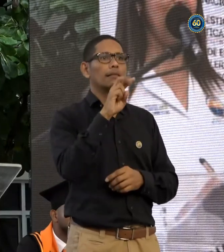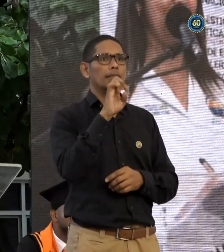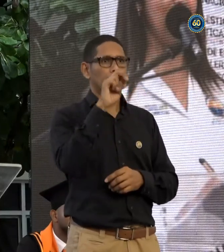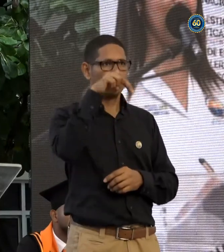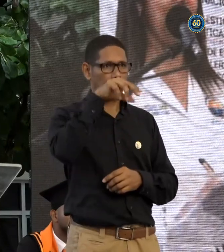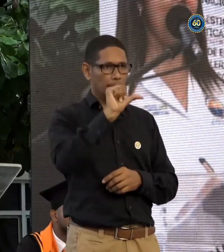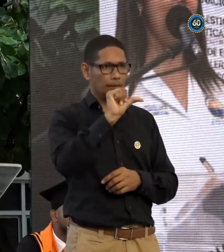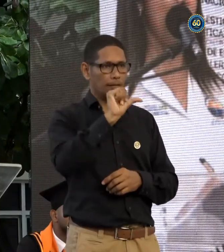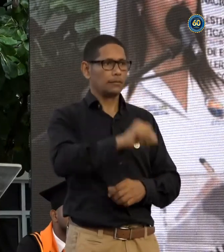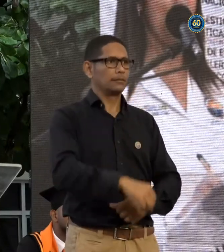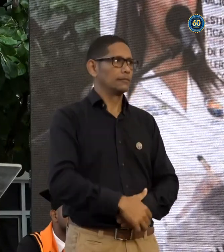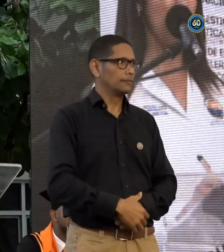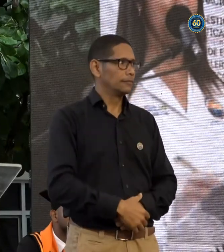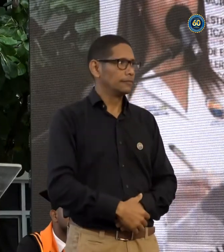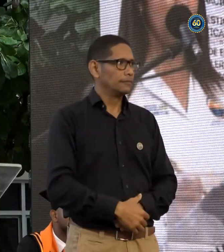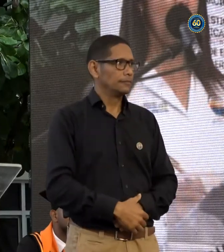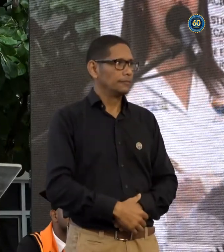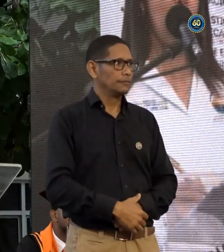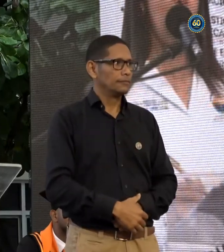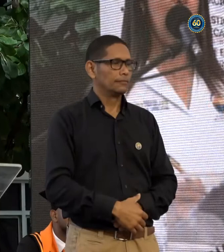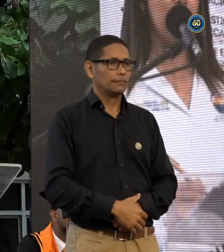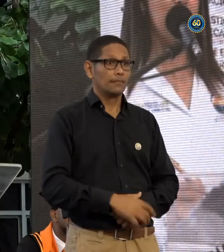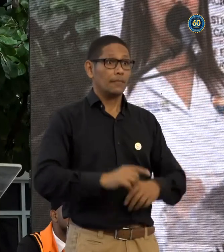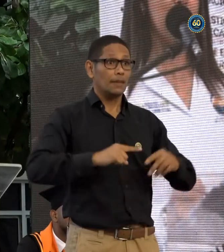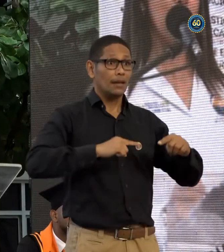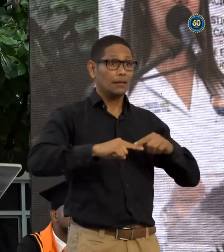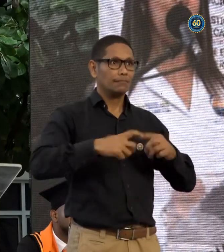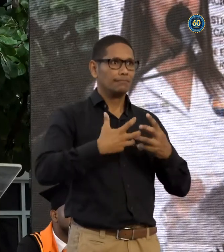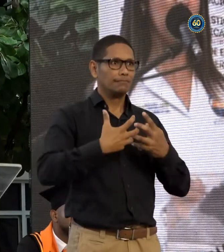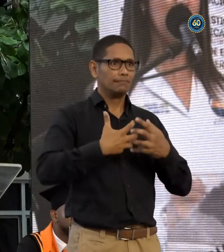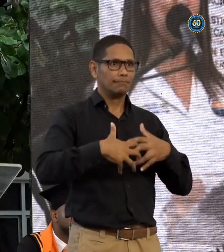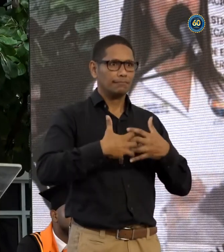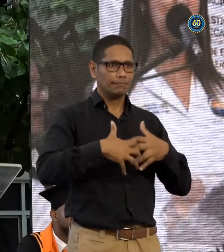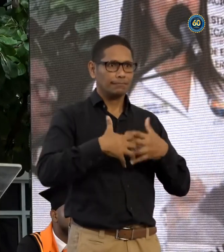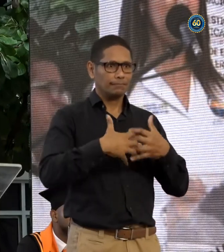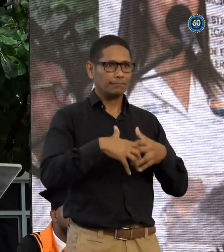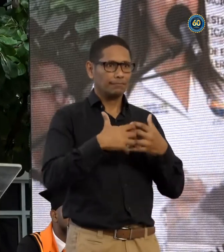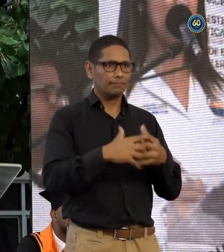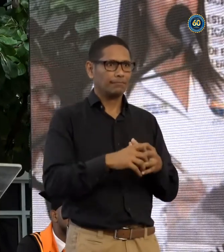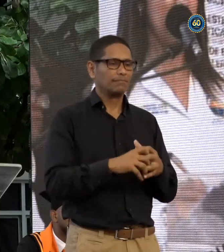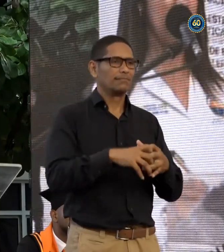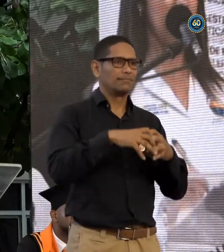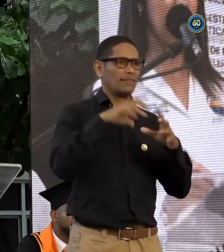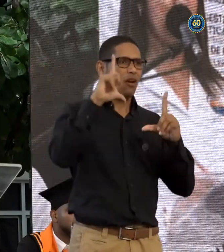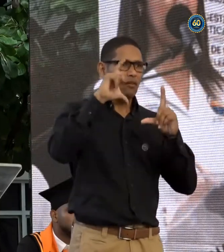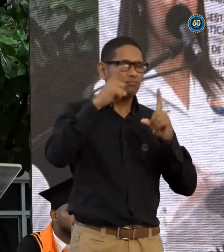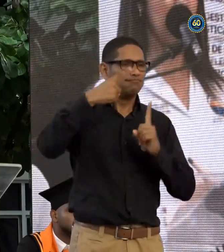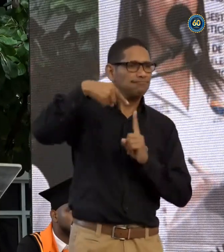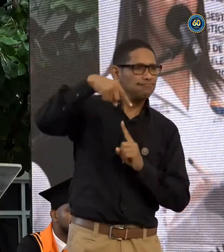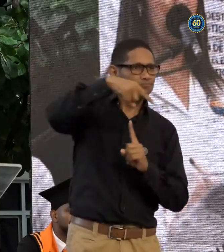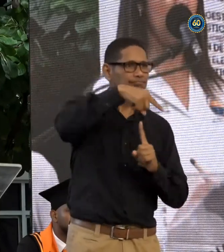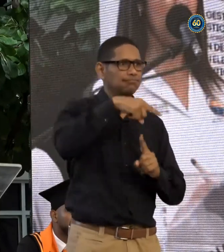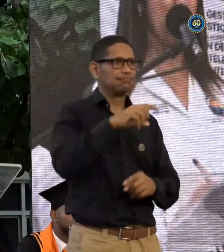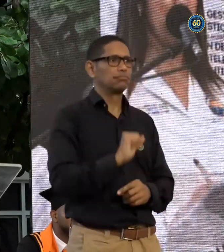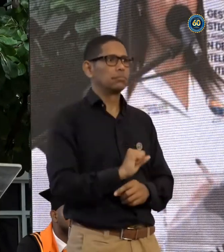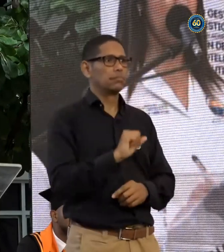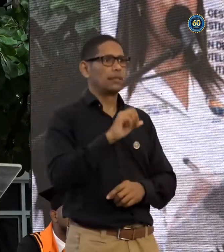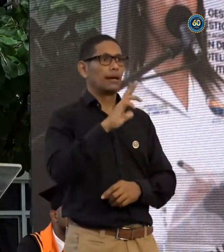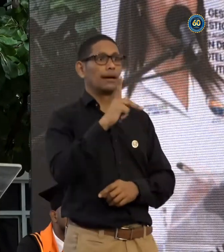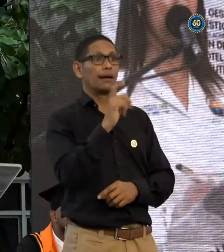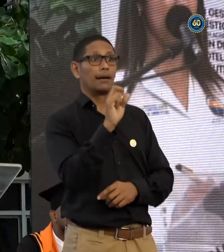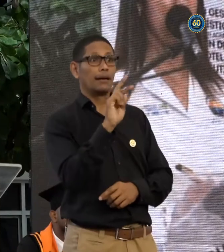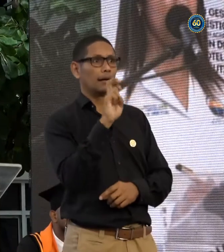Alva Godoy administradora de empresas turísticas y hoteleras Karen Paola Tomás Cárdenas